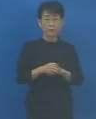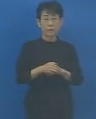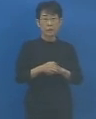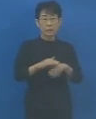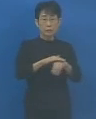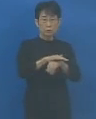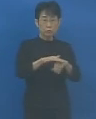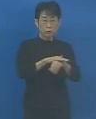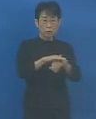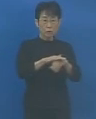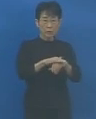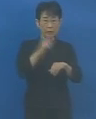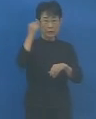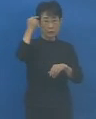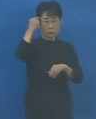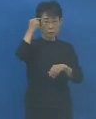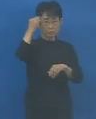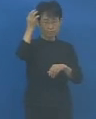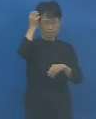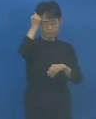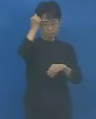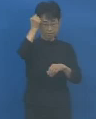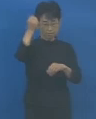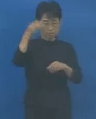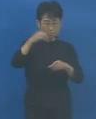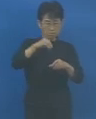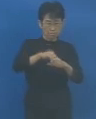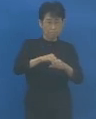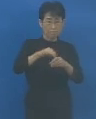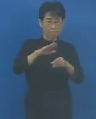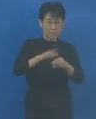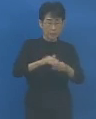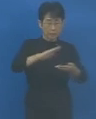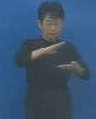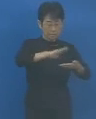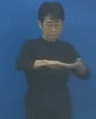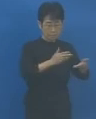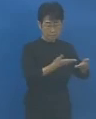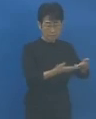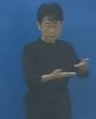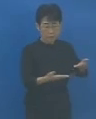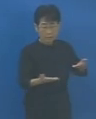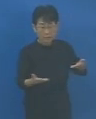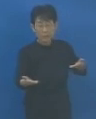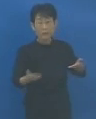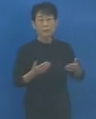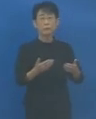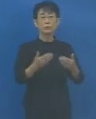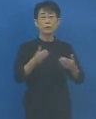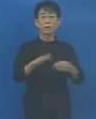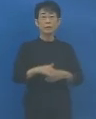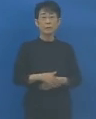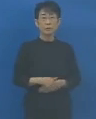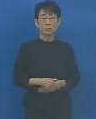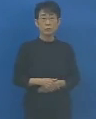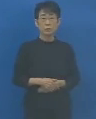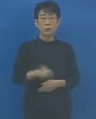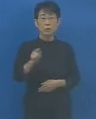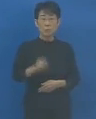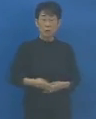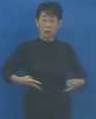要な記憶として後世につなげていく必要があると思います。まあ、これは不妊治療